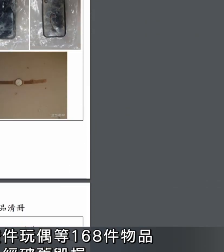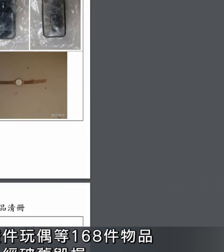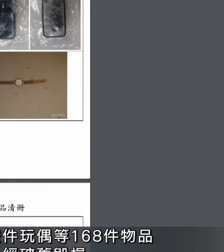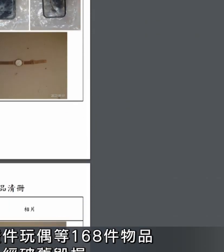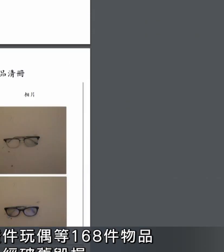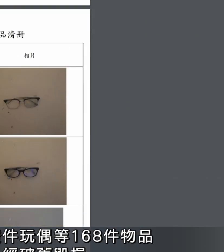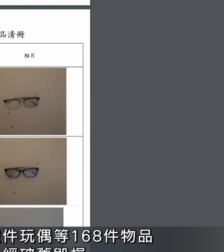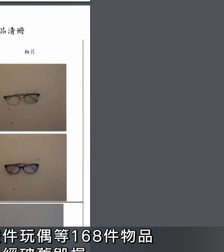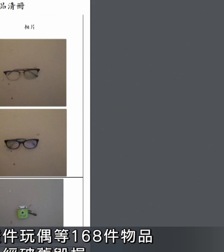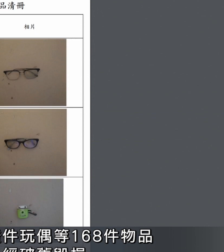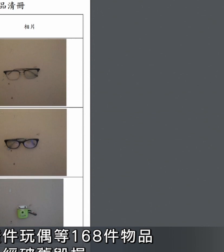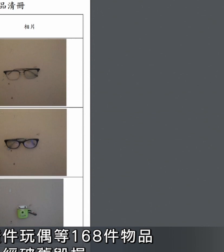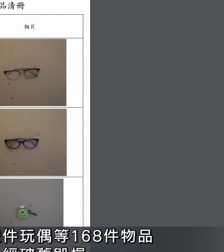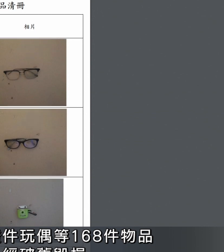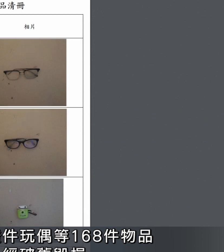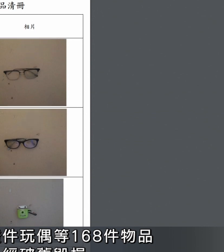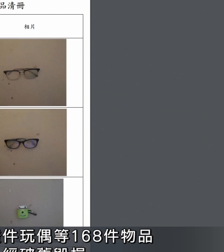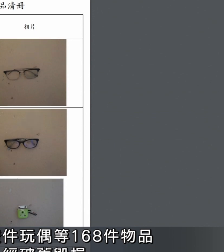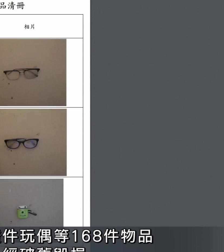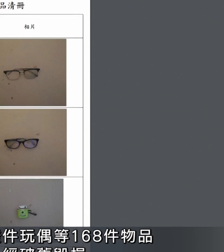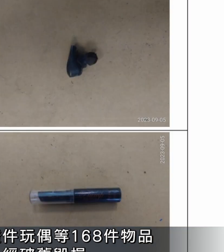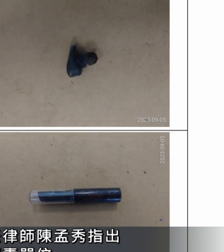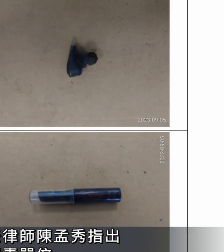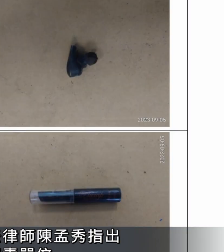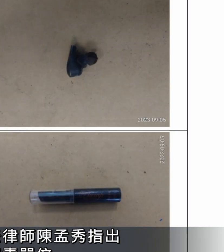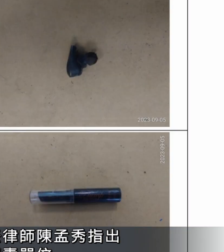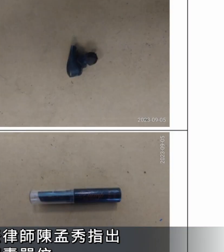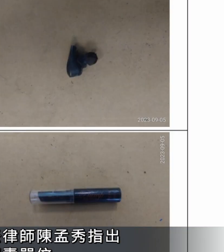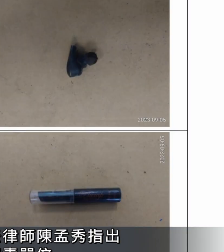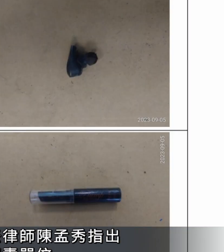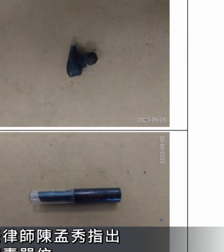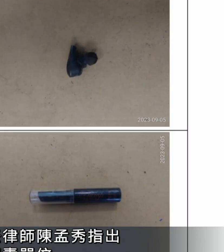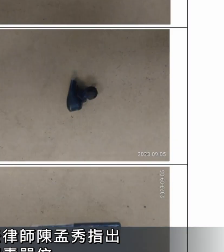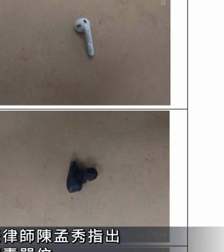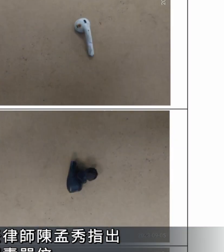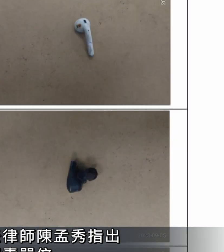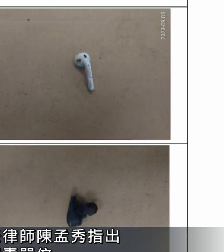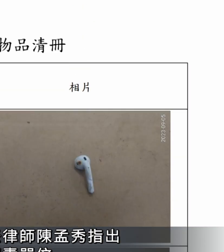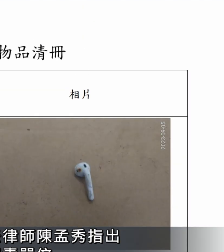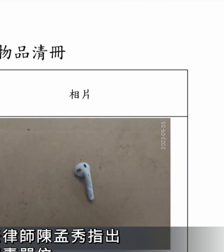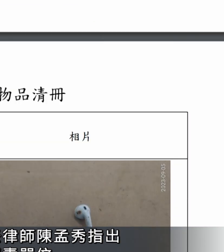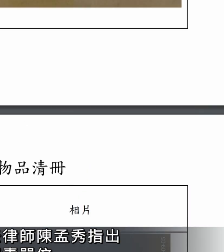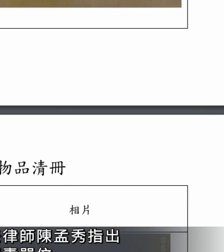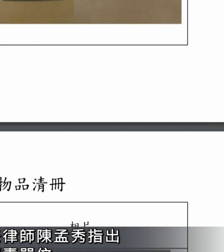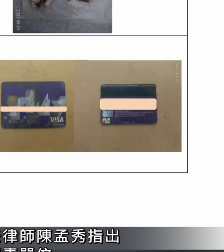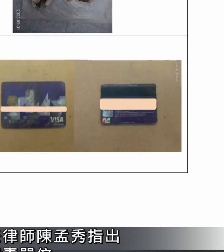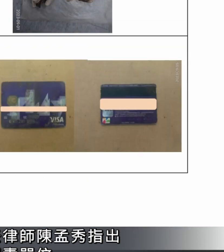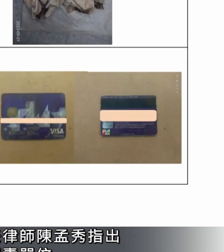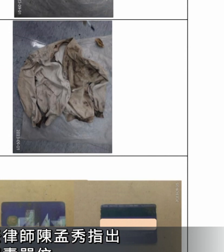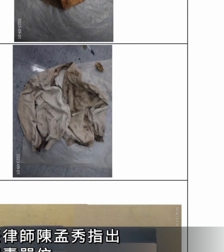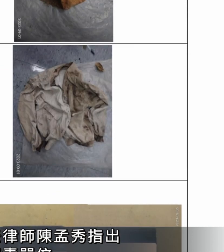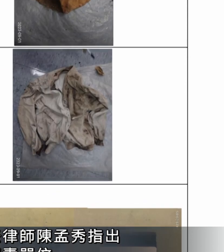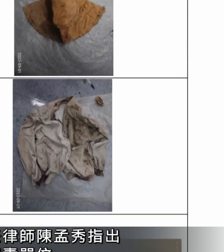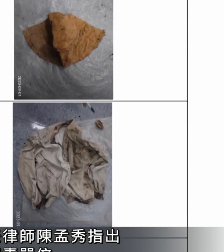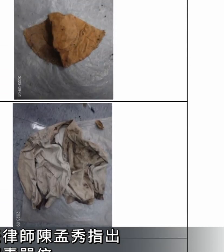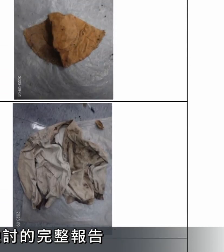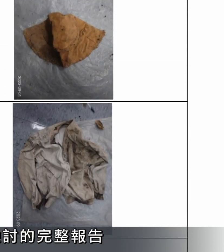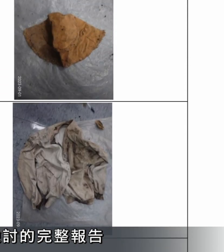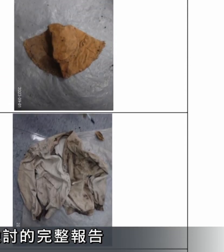照片上来看，都已经破旧毁损。而罹难者家属为人律师陈梦秀指出，家属更期盼的是权责单位能尽快提供调